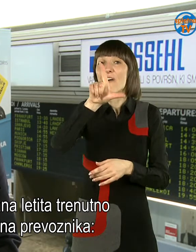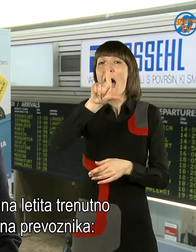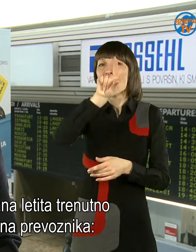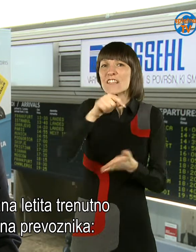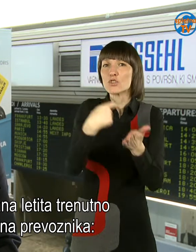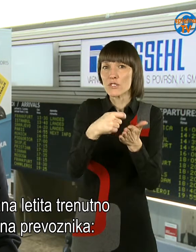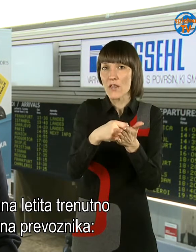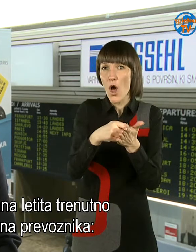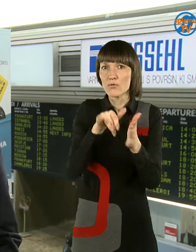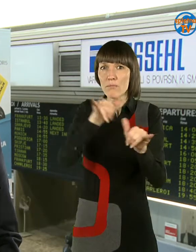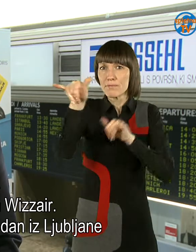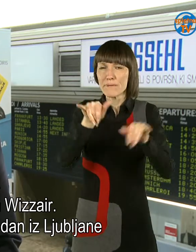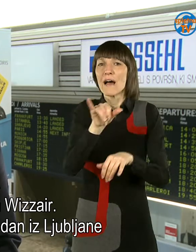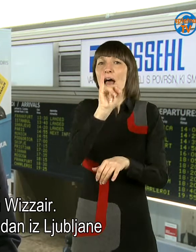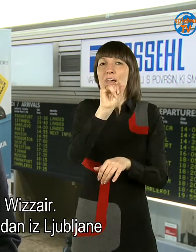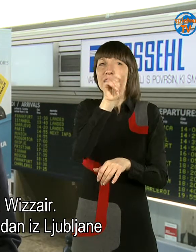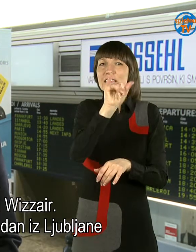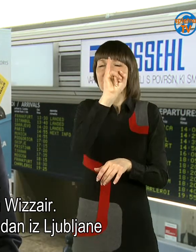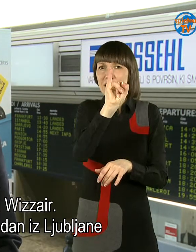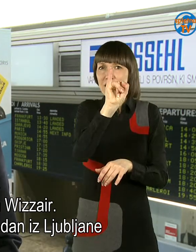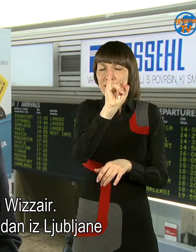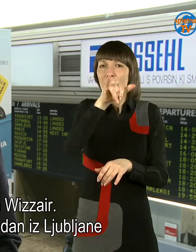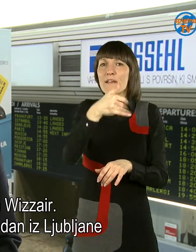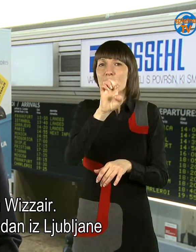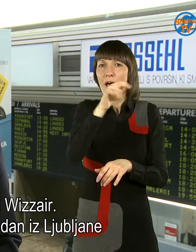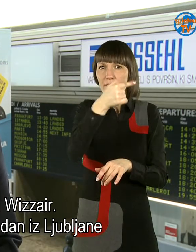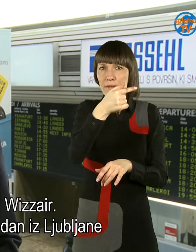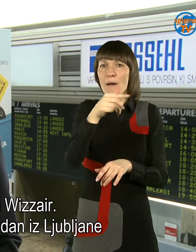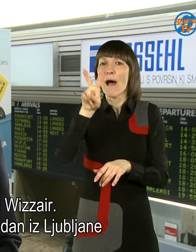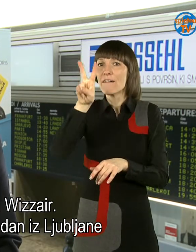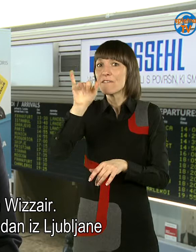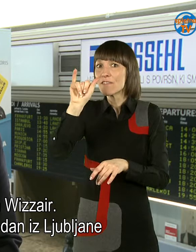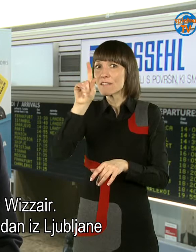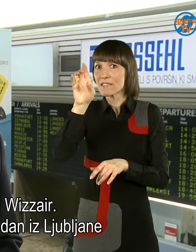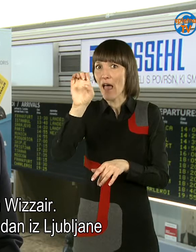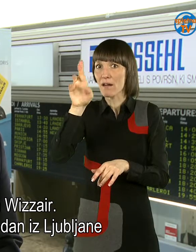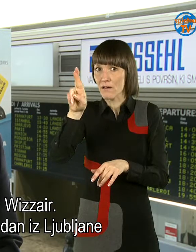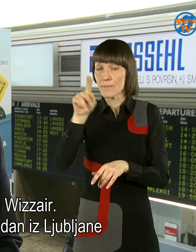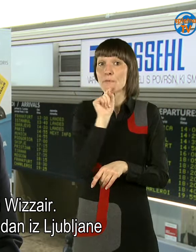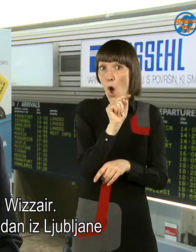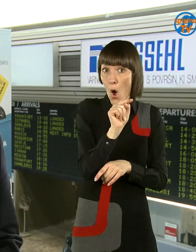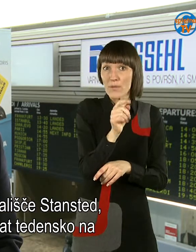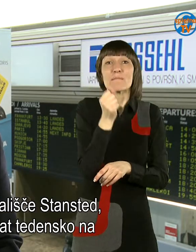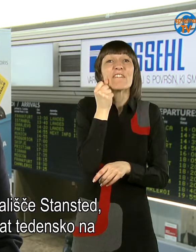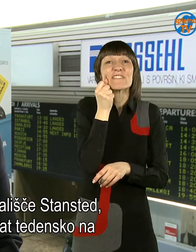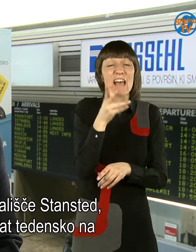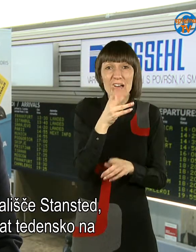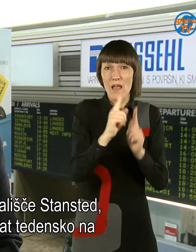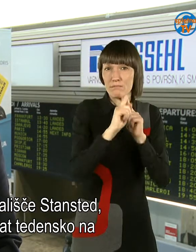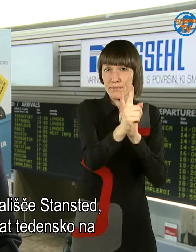nizkocenovna prevoznika, in sicer EasyJet in Wizz Air. EasyJet leti vsak dan iz Ljubljane do Londona, London